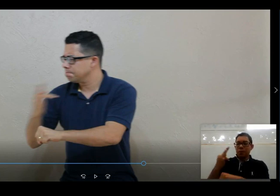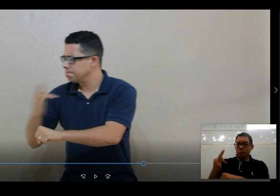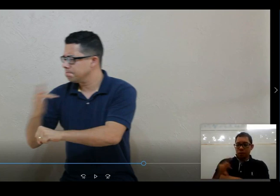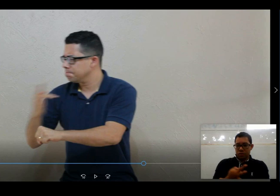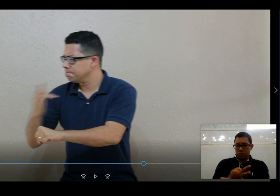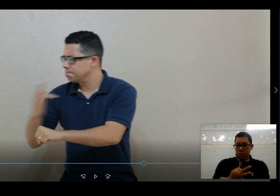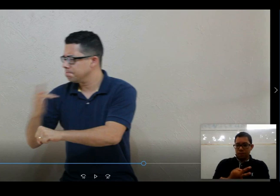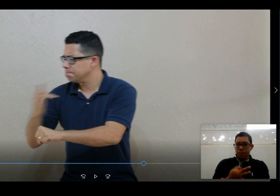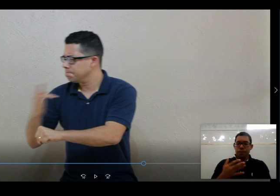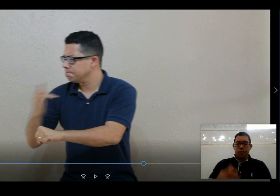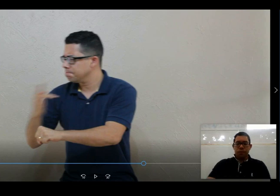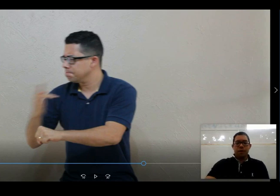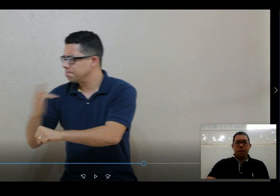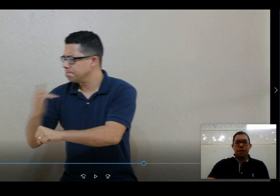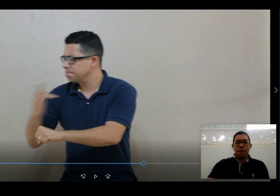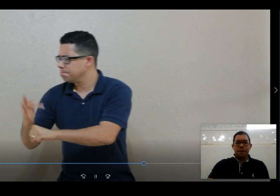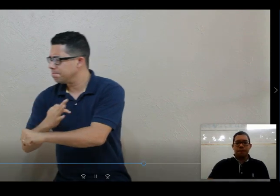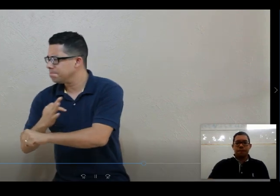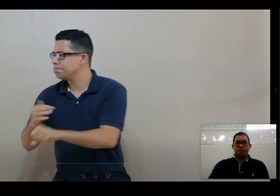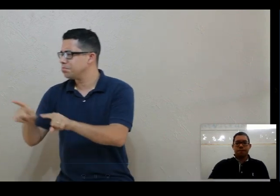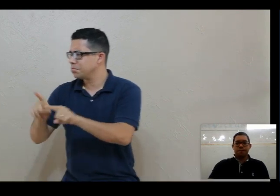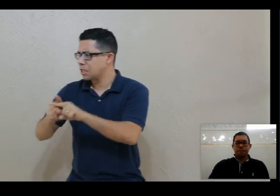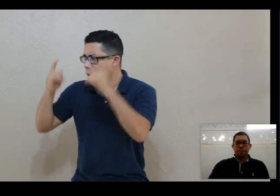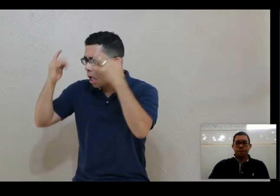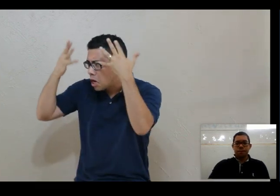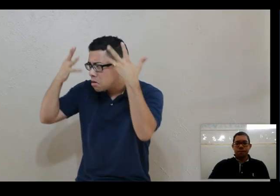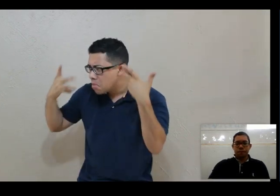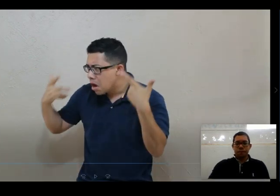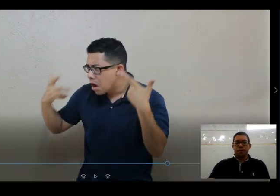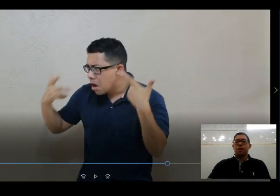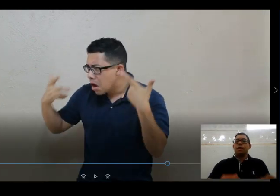naquele propósito, ok?